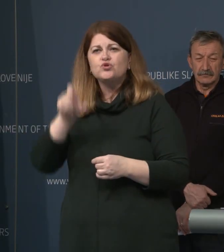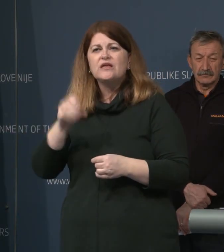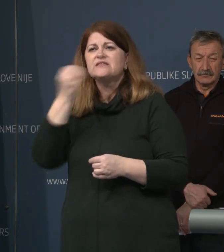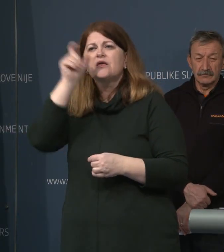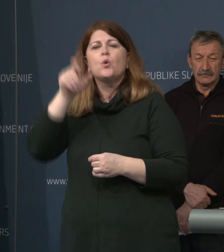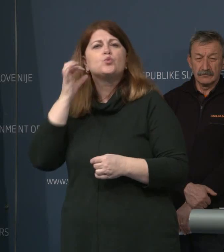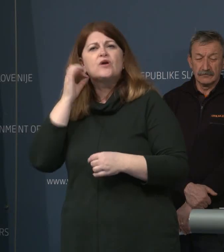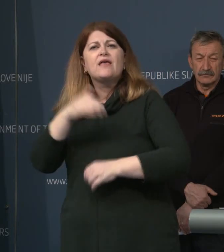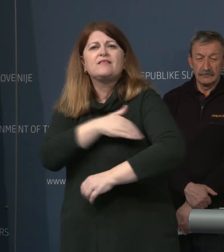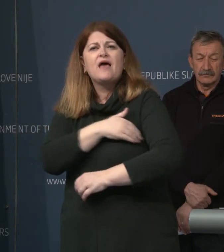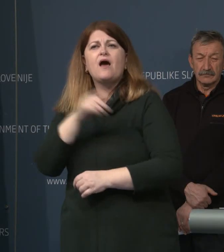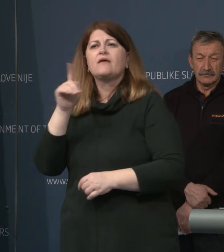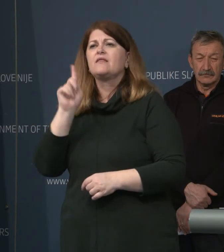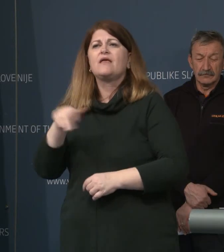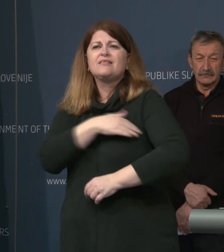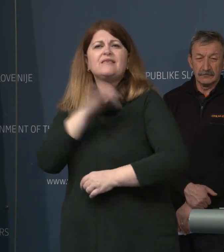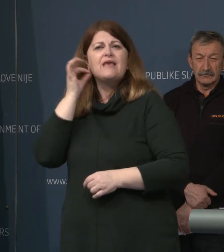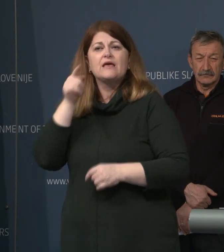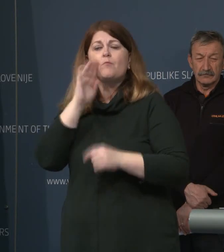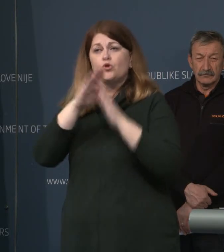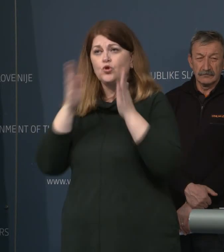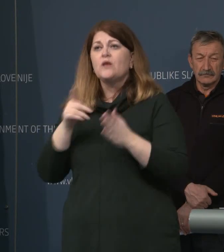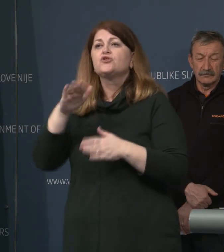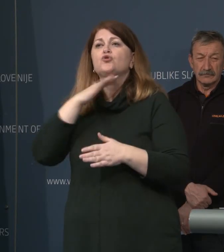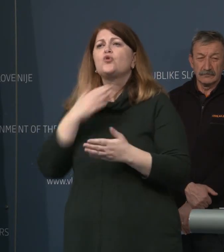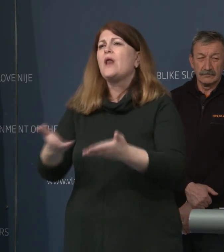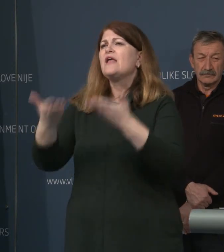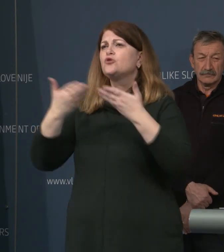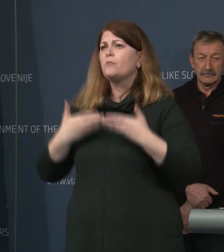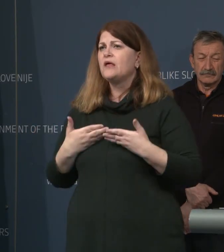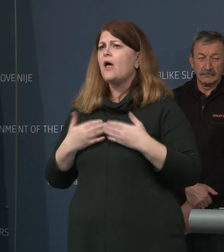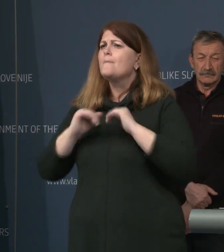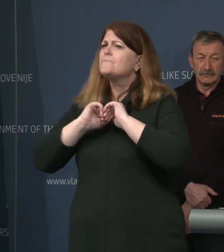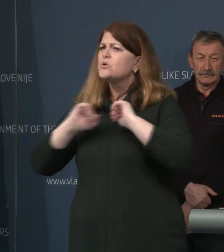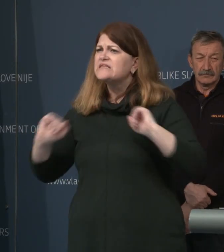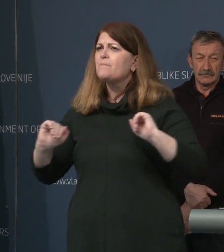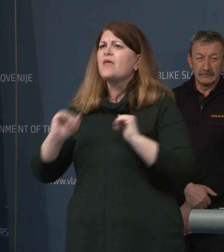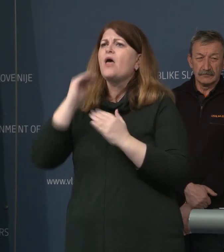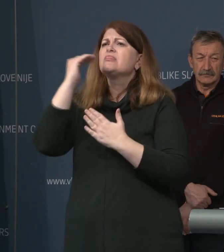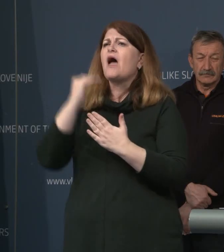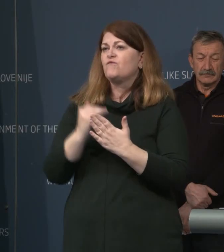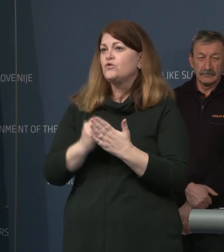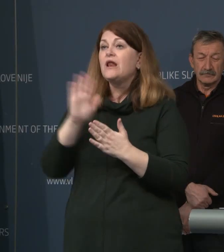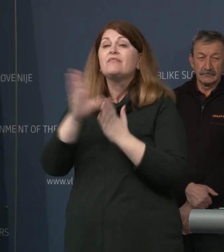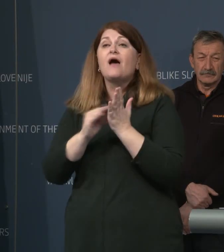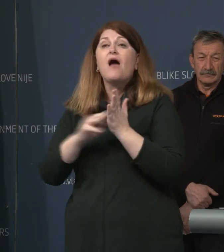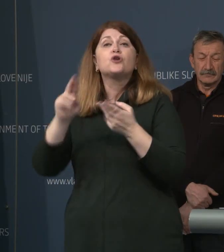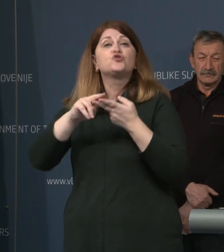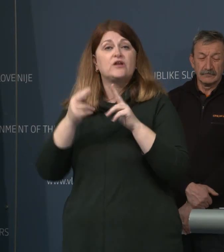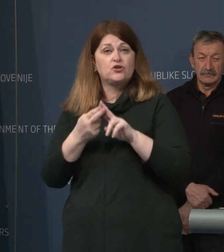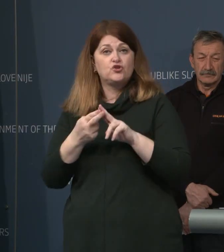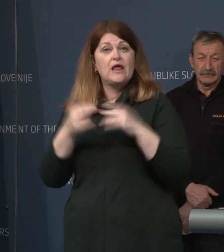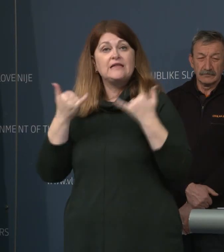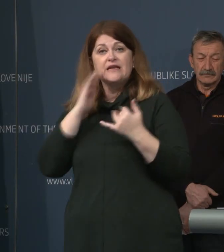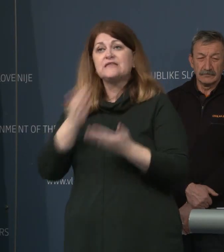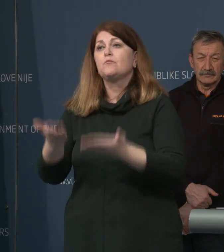učenke, dijakinje, dijake, ki bodo doma, so šole dobile posebna navodila, na kakšen način, in danes